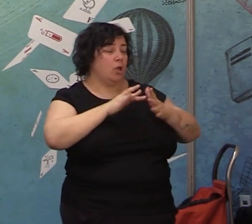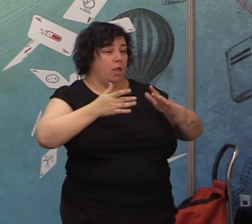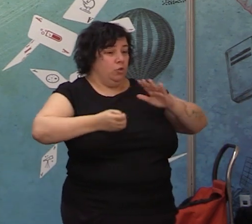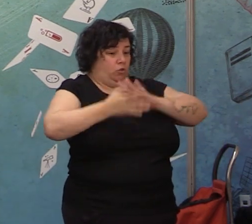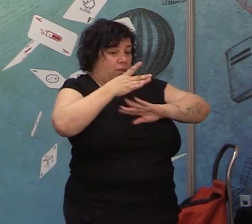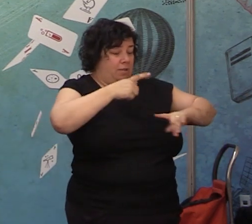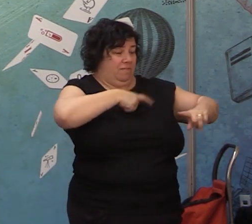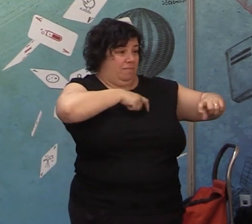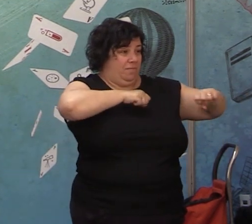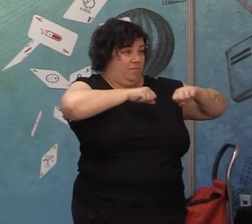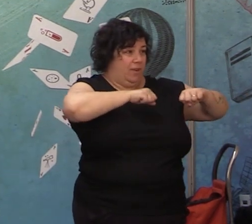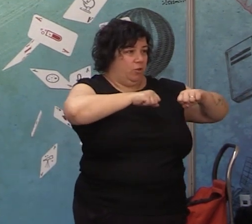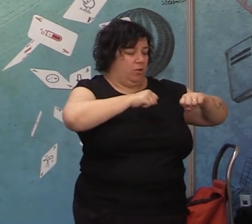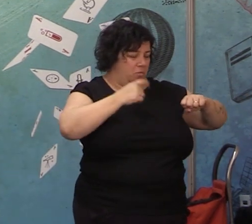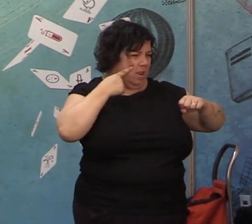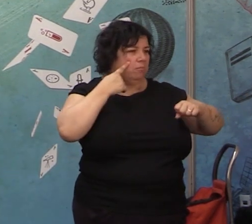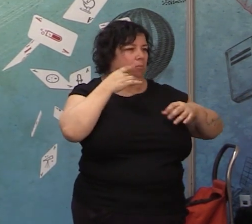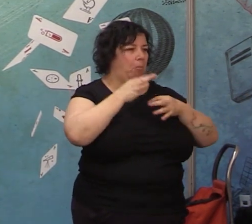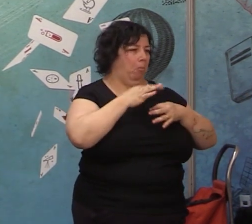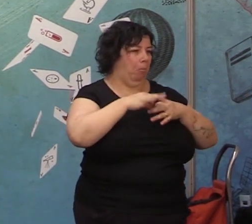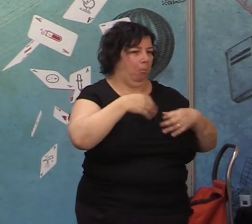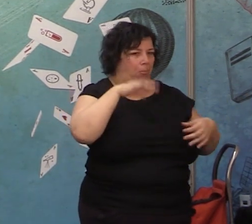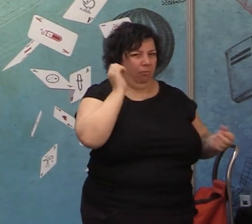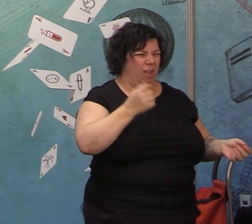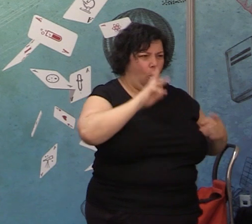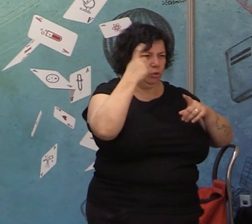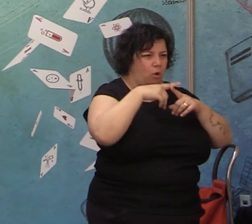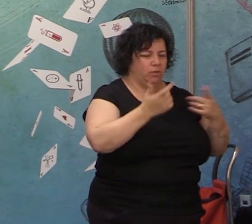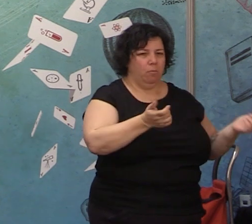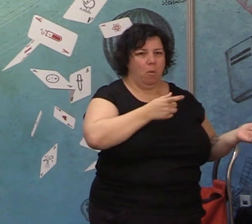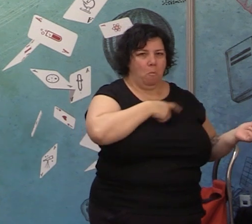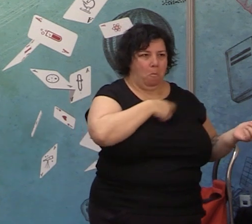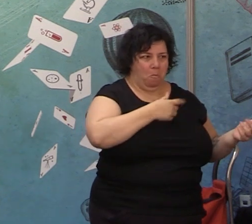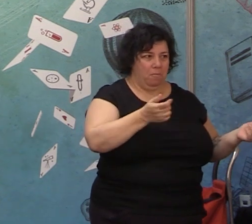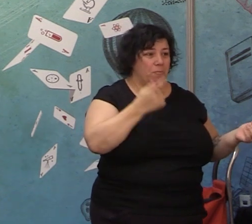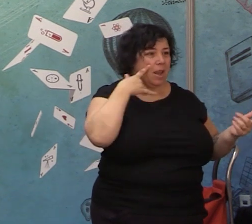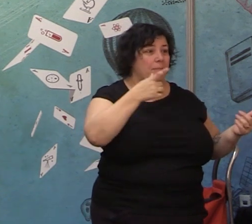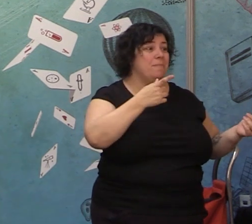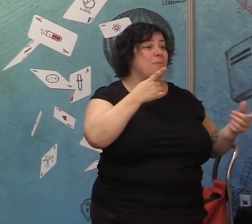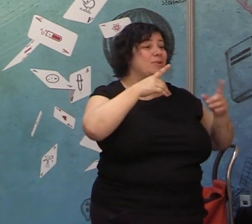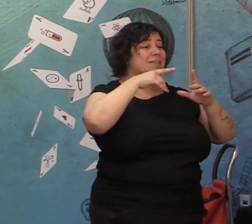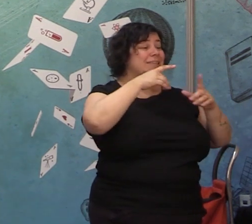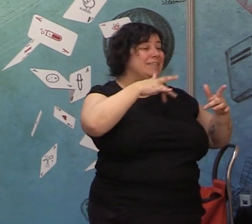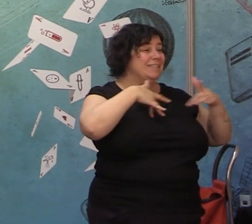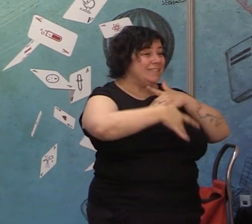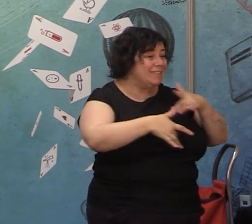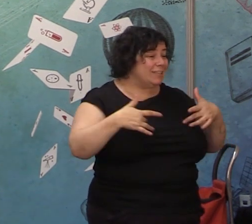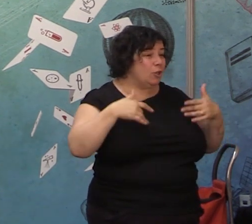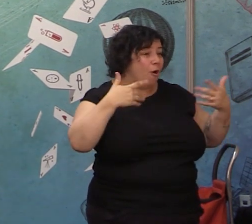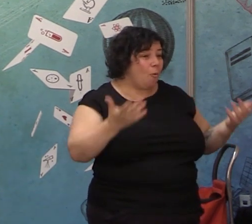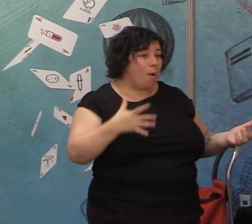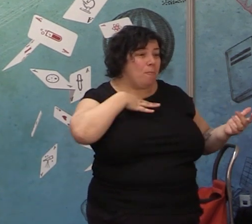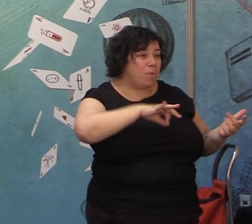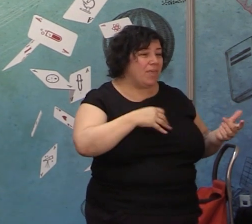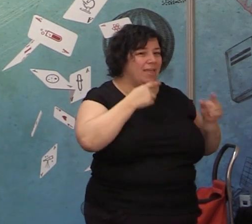muchas veces no se lo creen, se piensan que es otra cosa, porque los síntomas que ellas tienen pueden